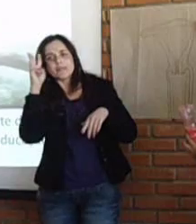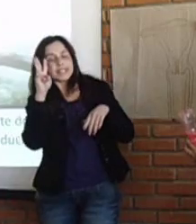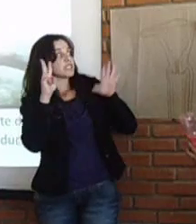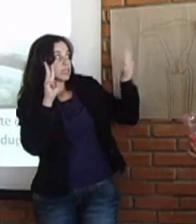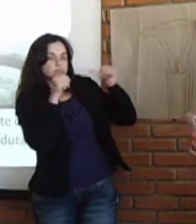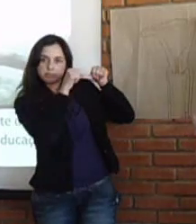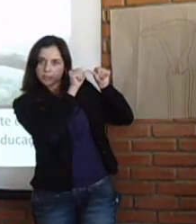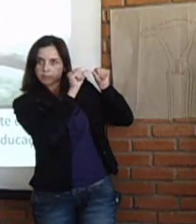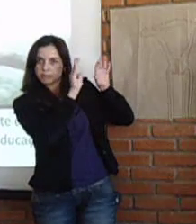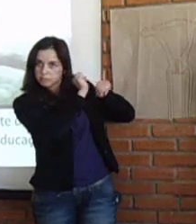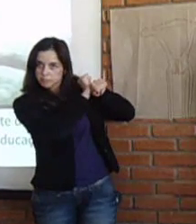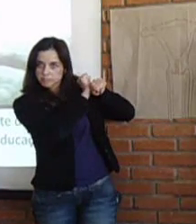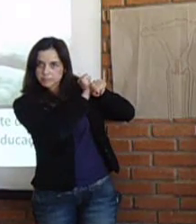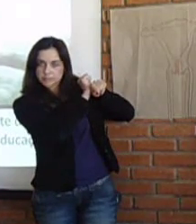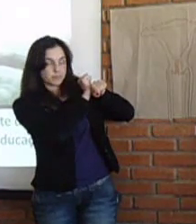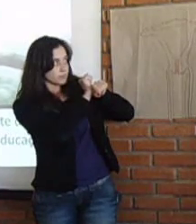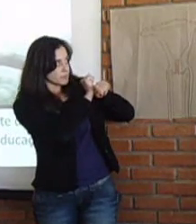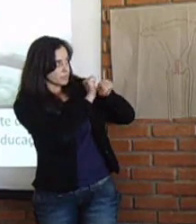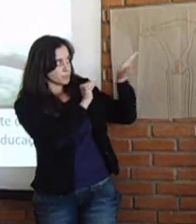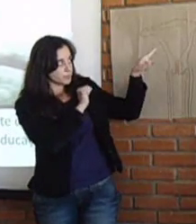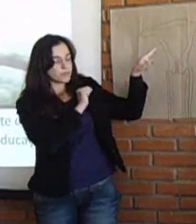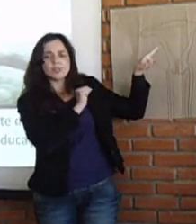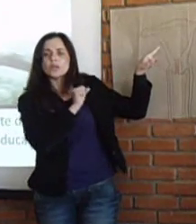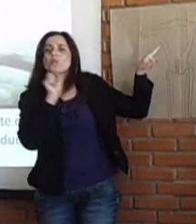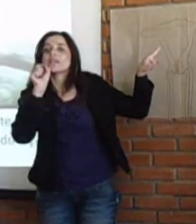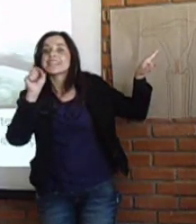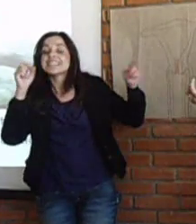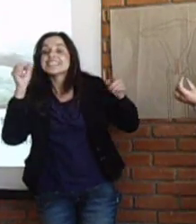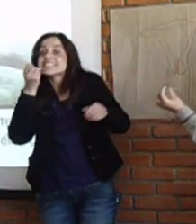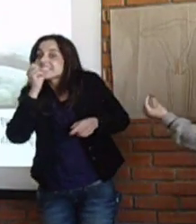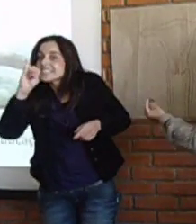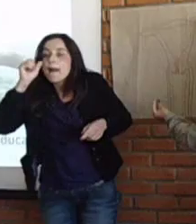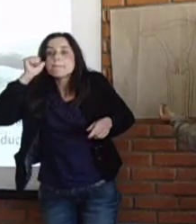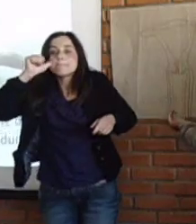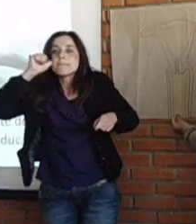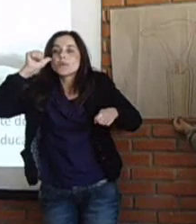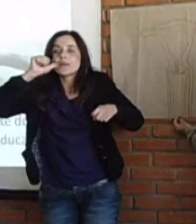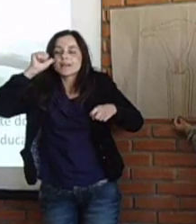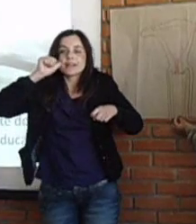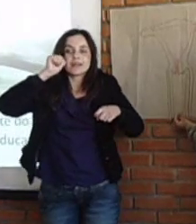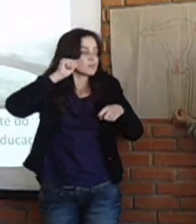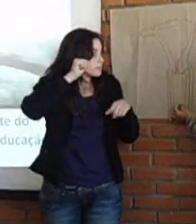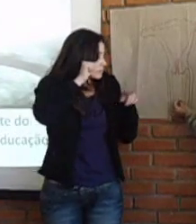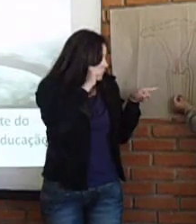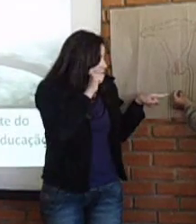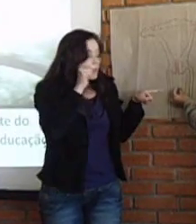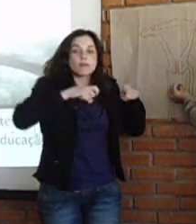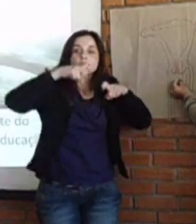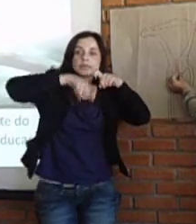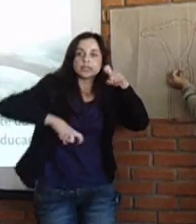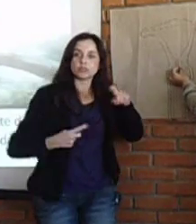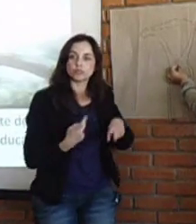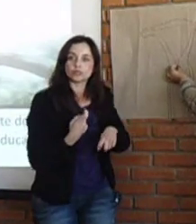óvulo fica aqui. Durante esse período, se houver relação sexual e o espermatozoide vier do canal da